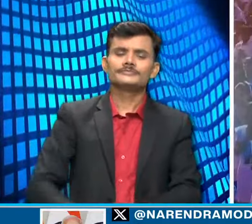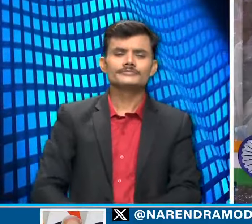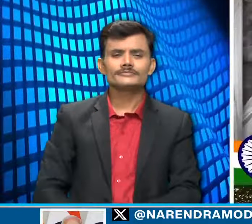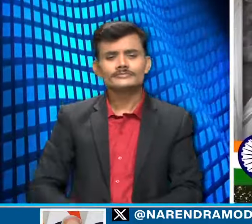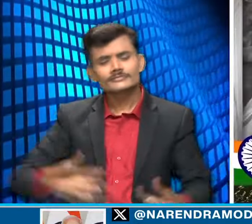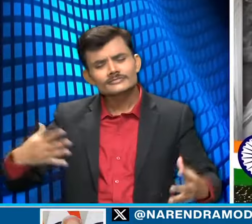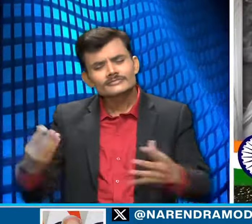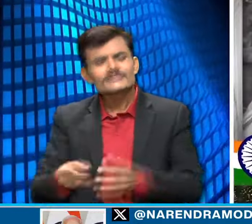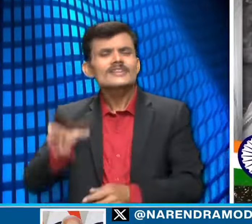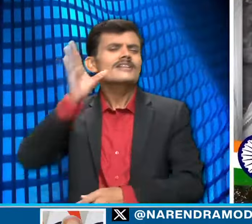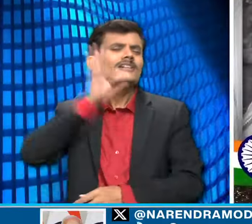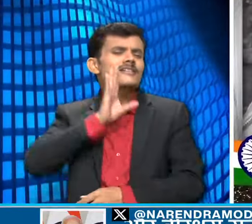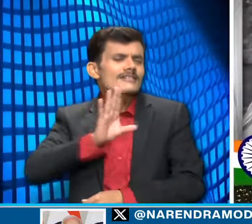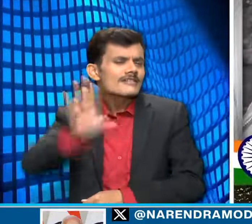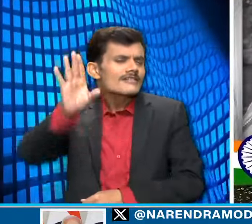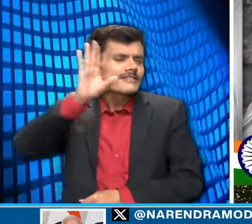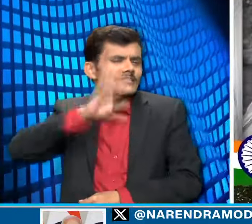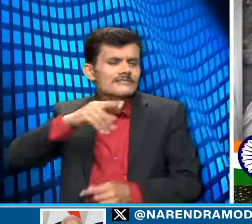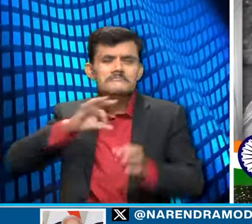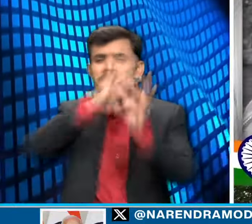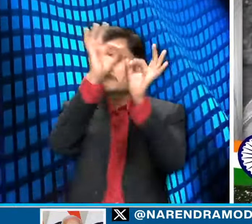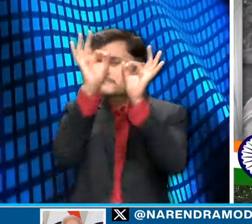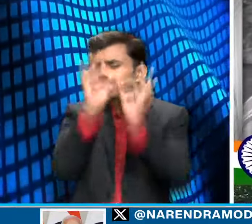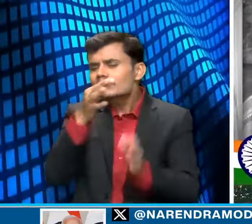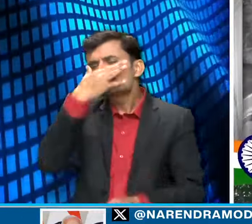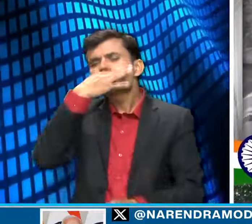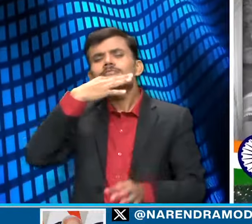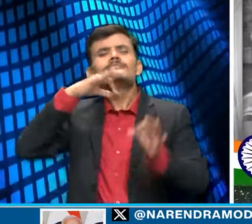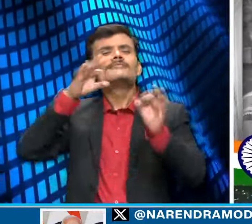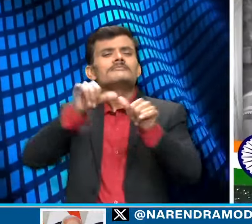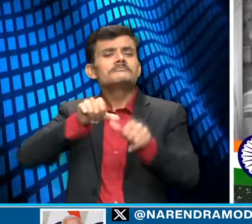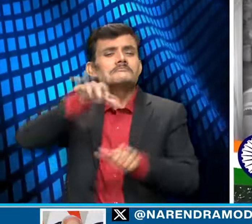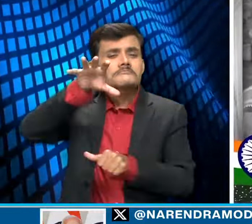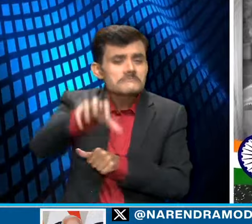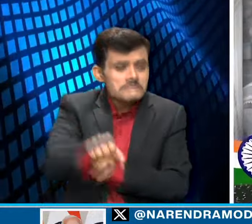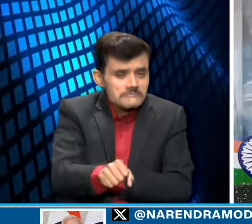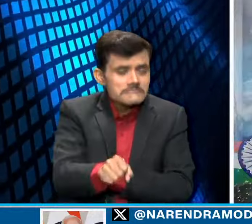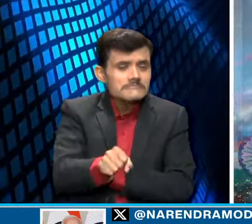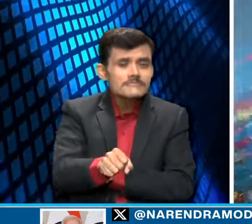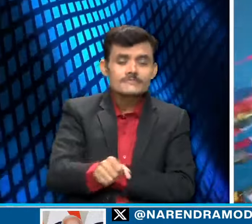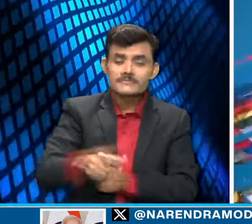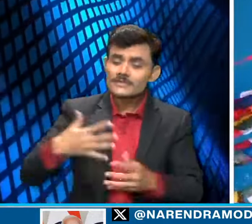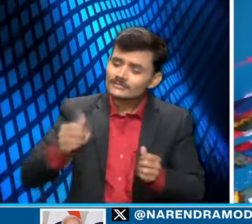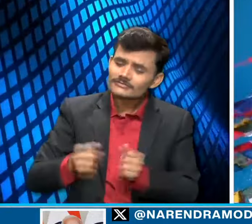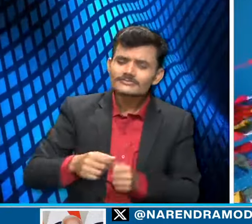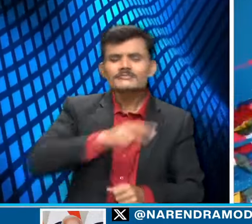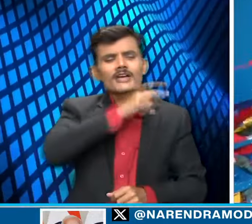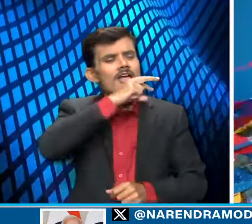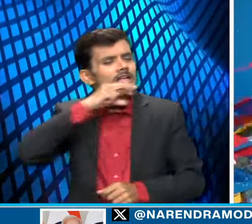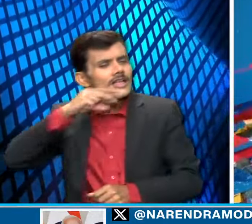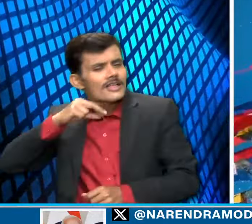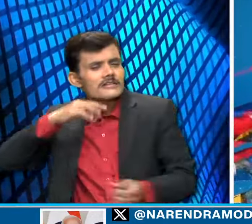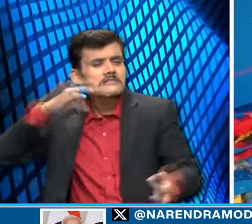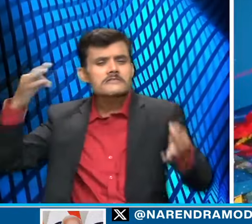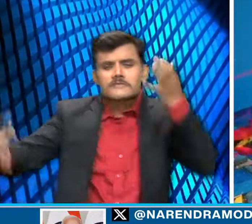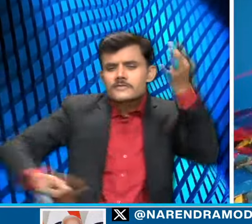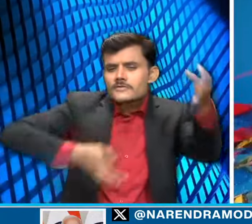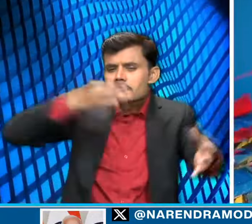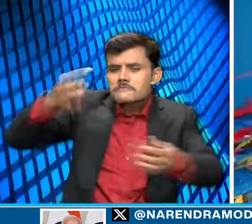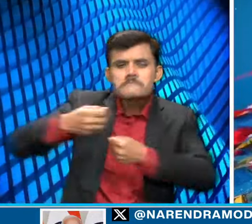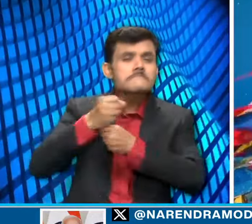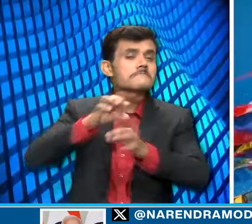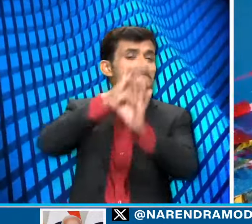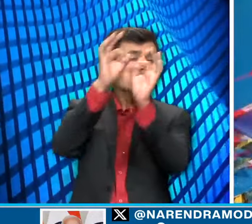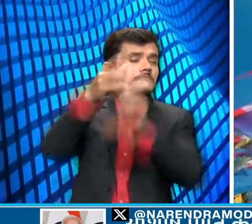کئی سروں سے سجائے جنمن کئی رنگوں